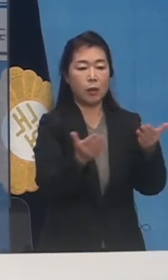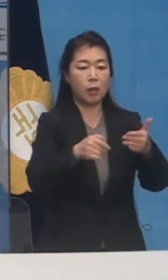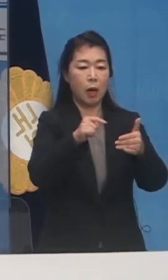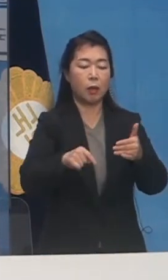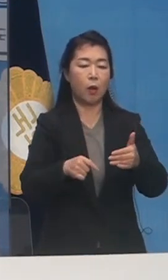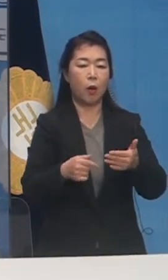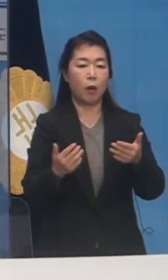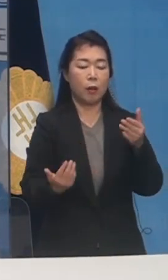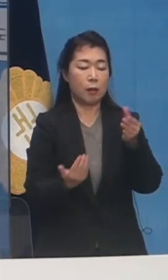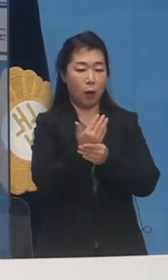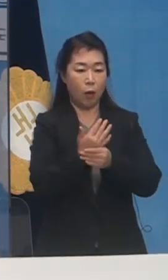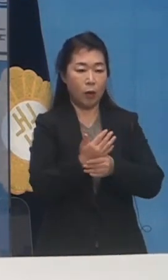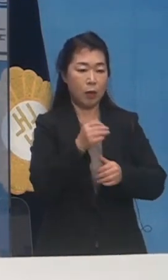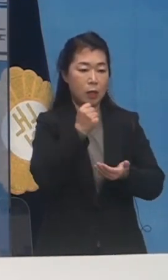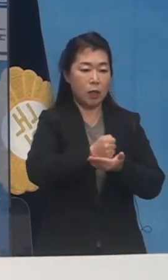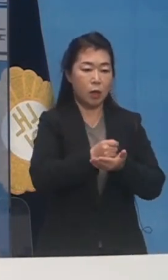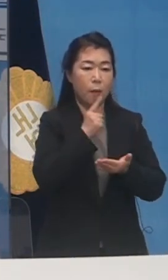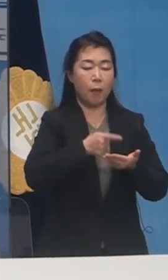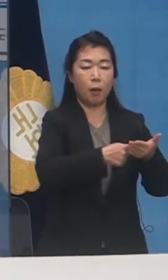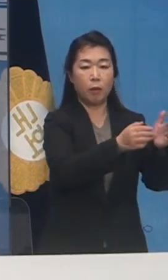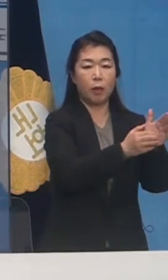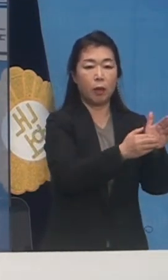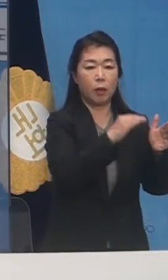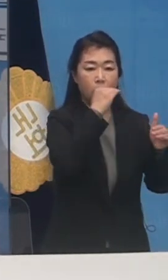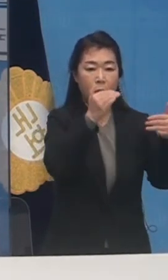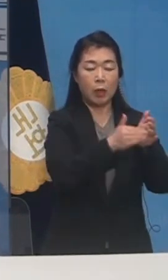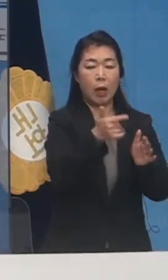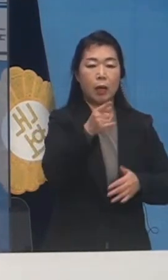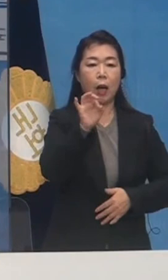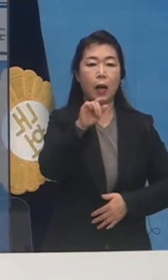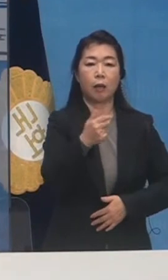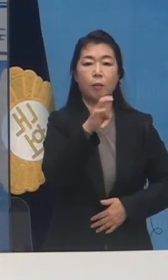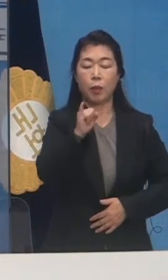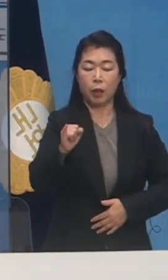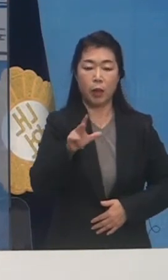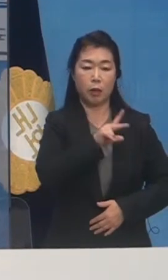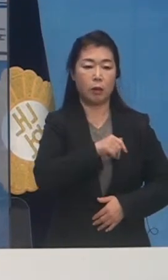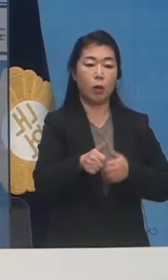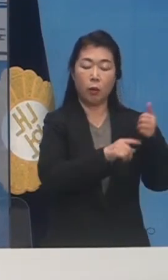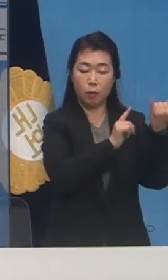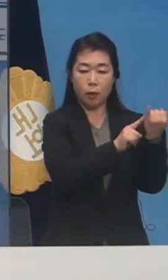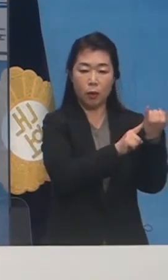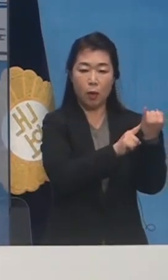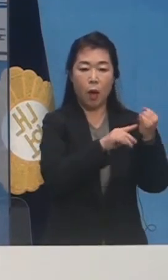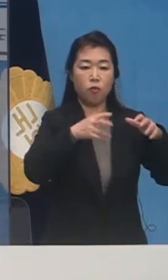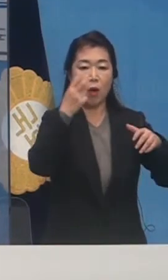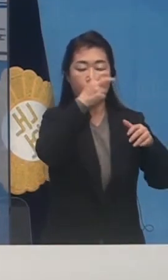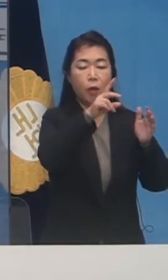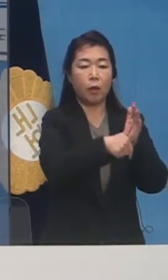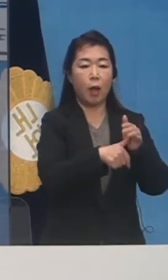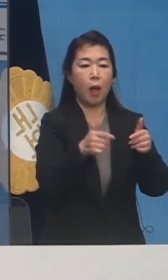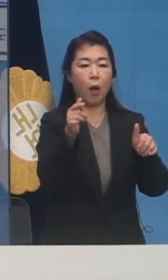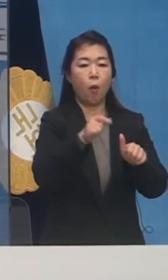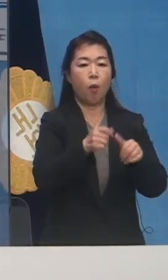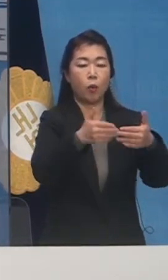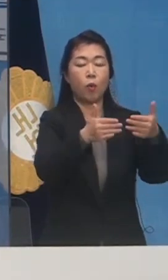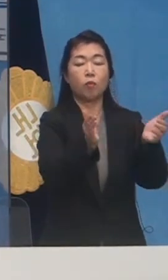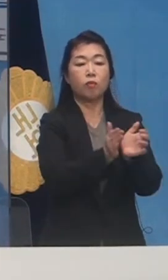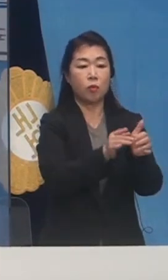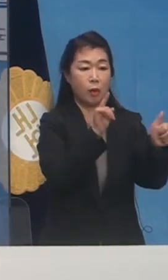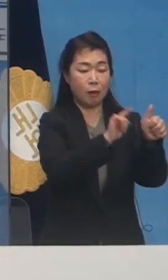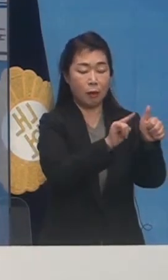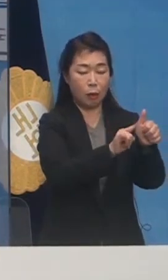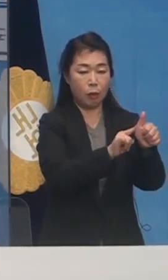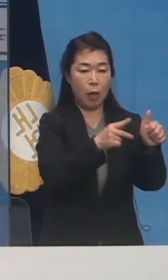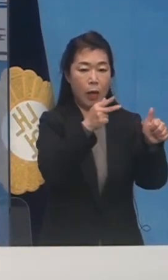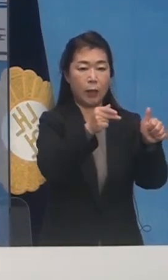사건을 진정했다. 정의당 강은미 의원은 국정감사에서 고용노동부를 상대로 KC